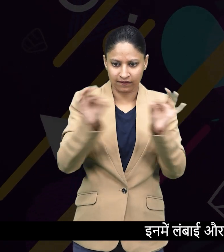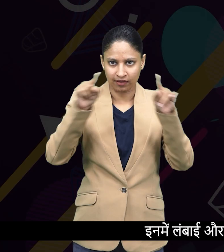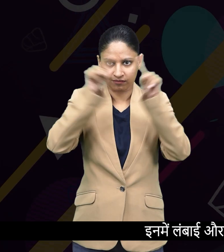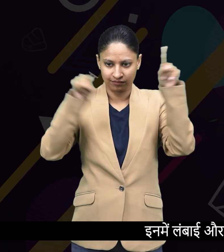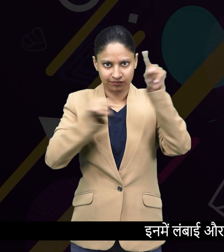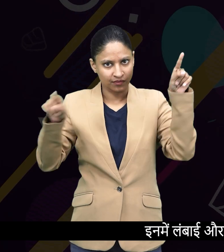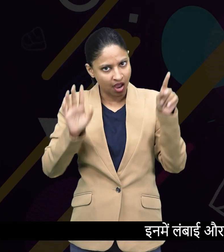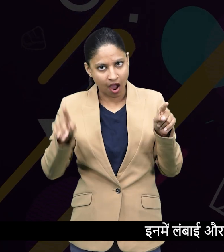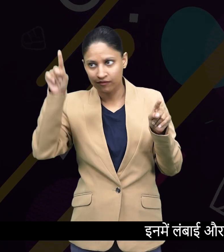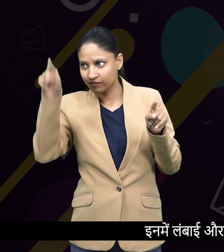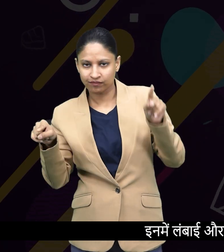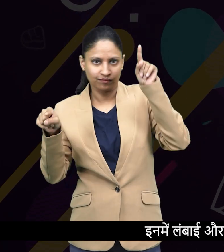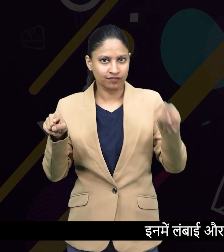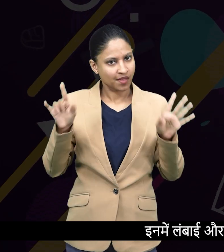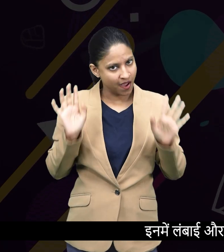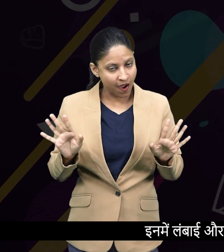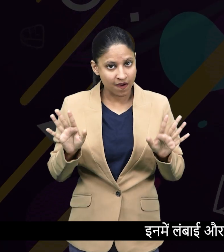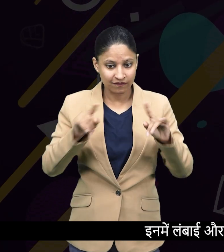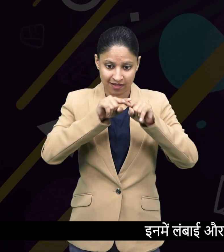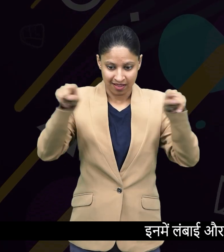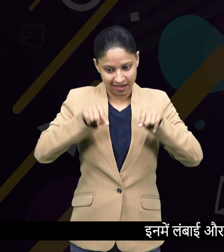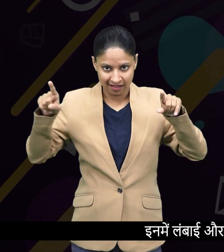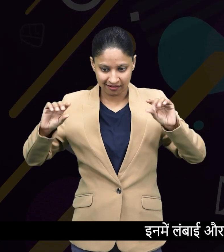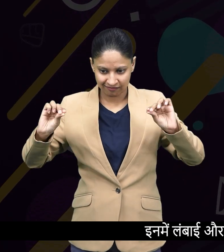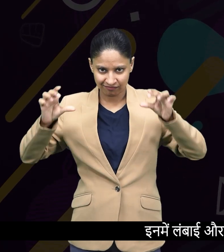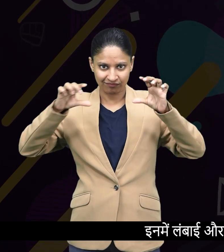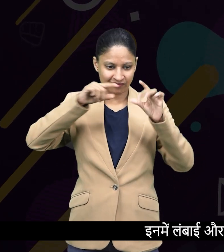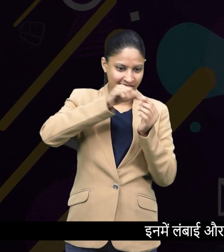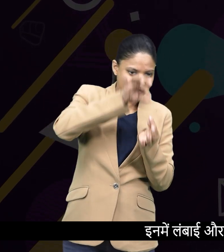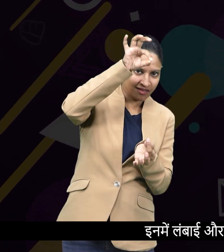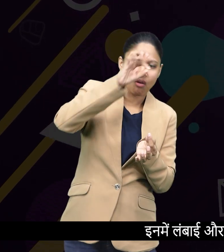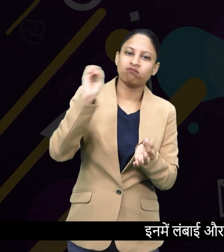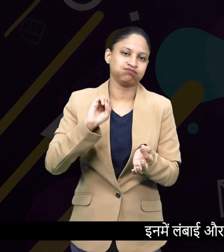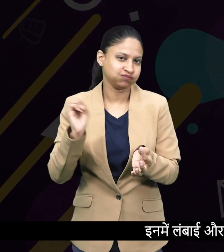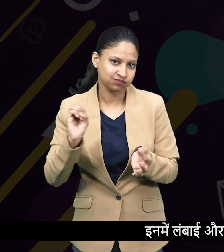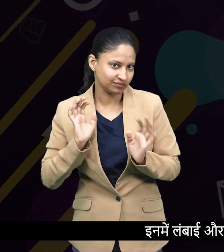इनमें लंबाई और चौड़ाई होती है, लेकिन ऊंचाई नहीं।